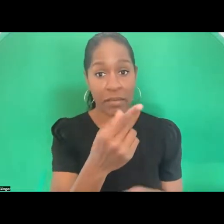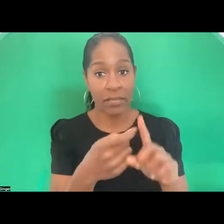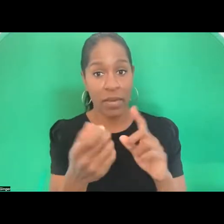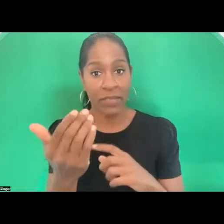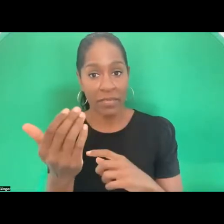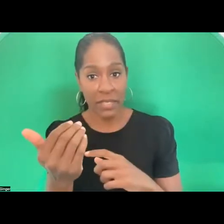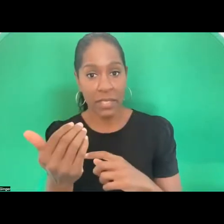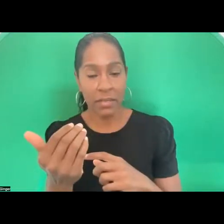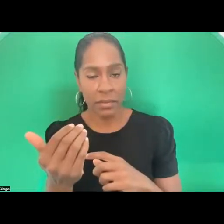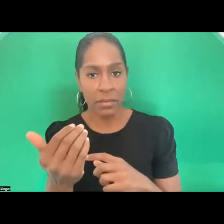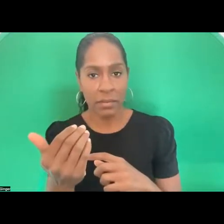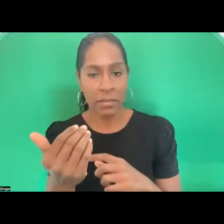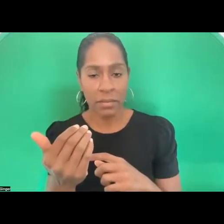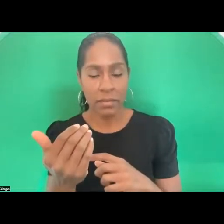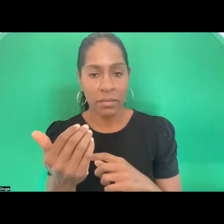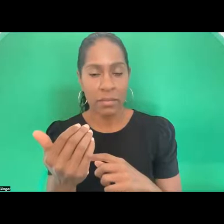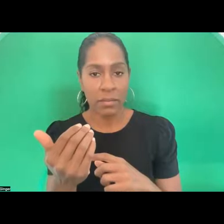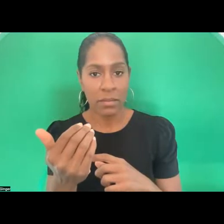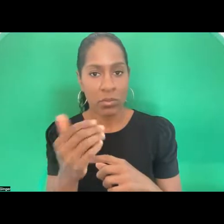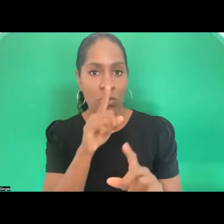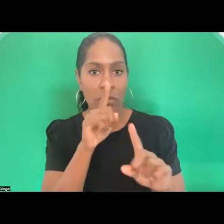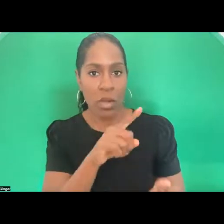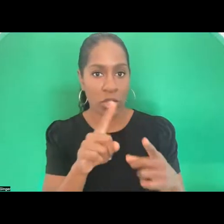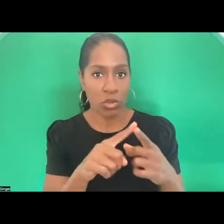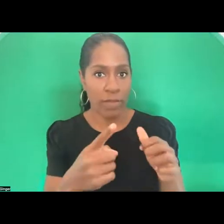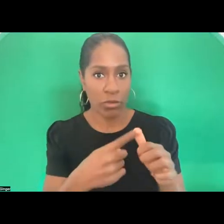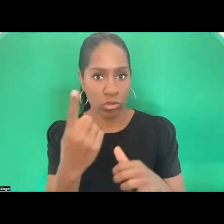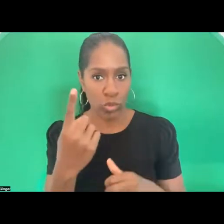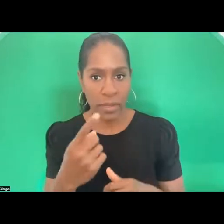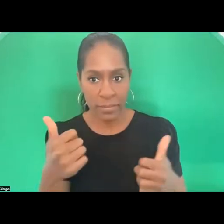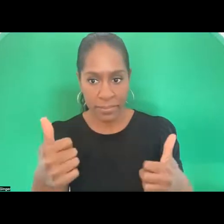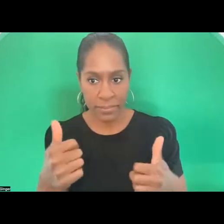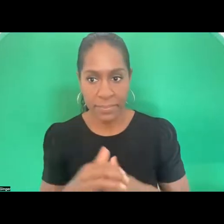a la encuesta a la primera encuesta y muy buena parte participación